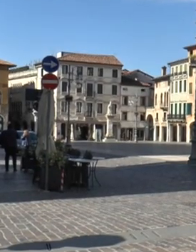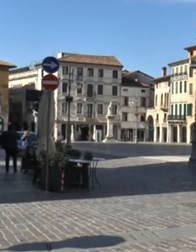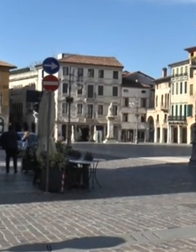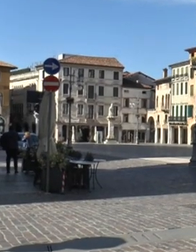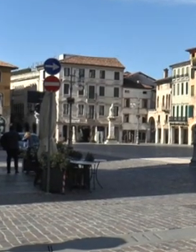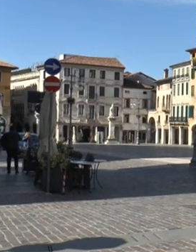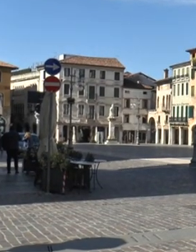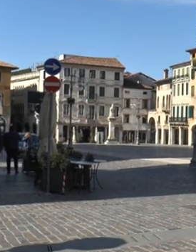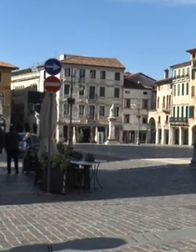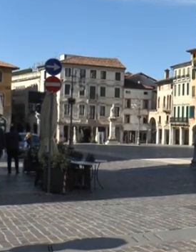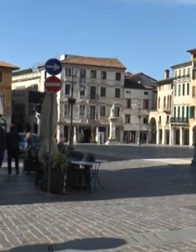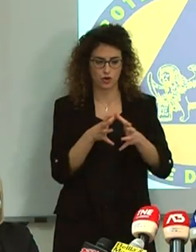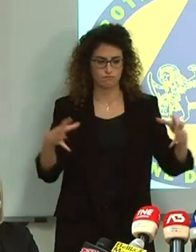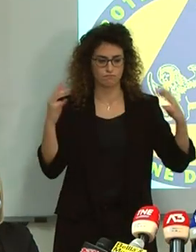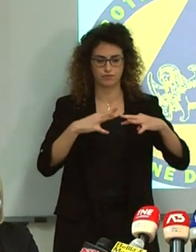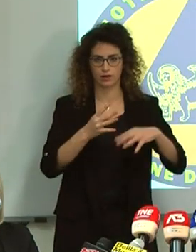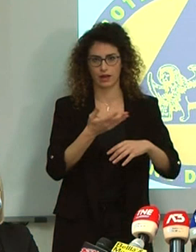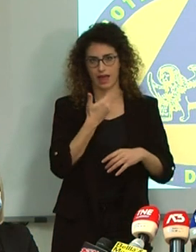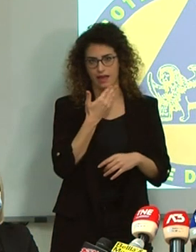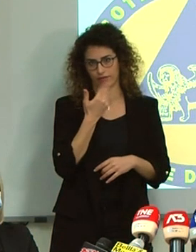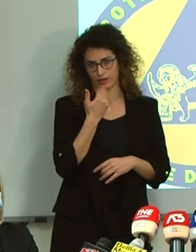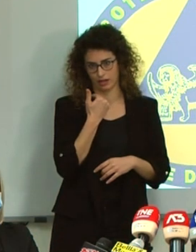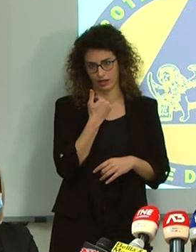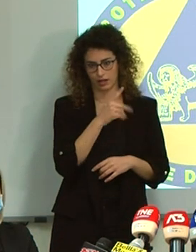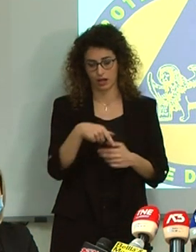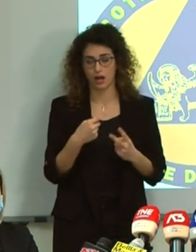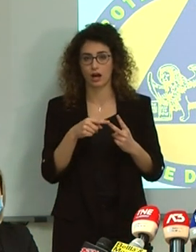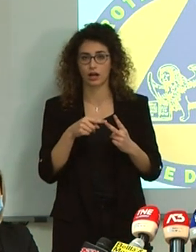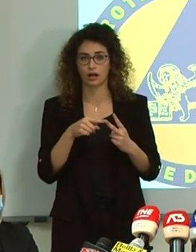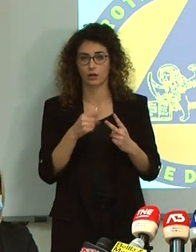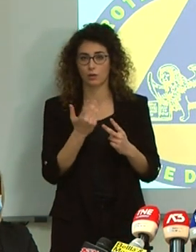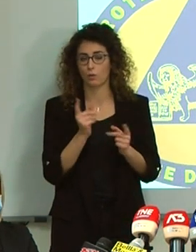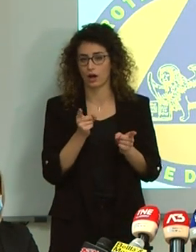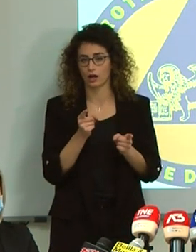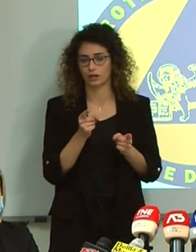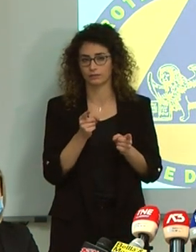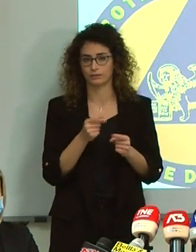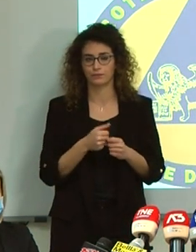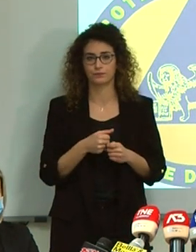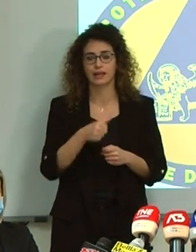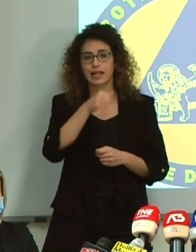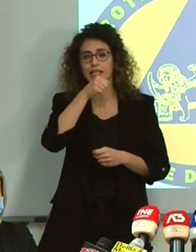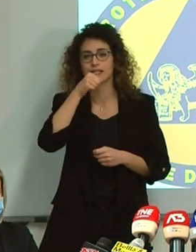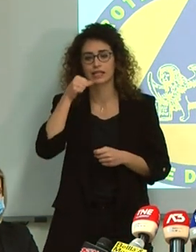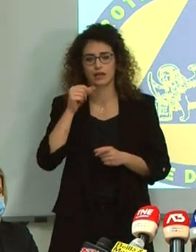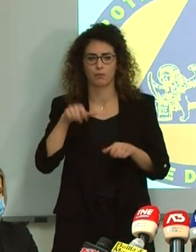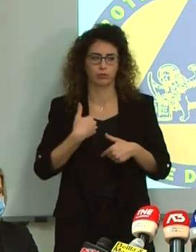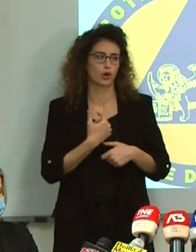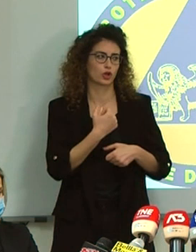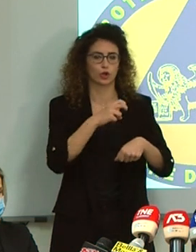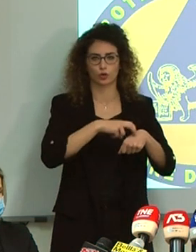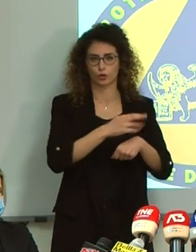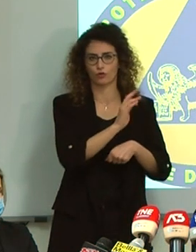rispettate le basilari norme anti covi dall'altro ovviamente con la necessità di predisporre poi ne parlerà dottor